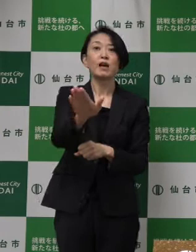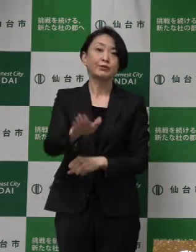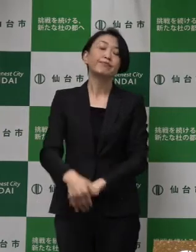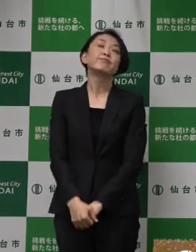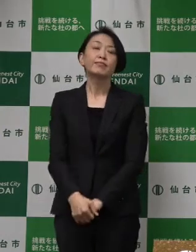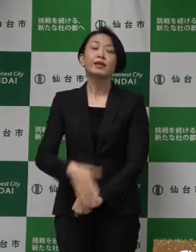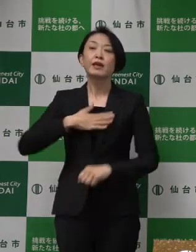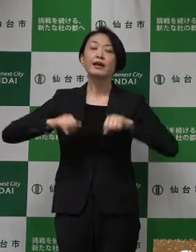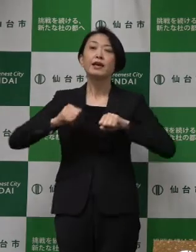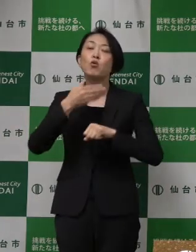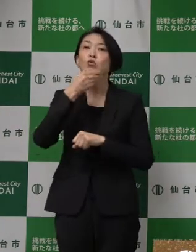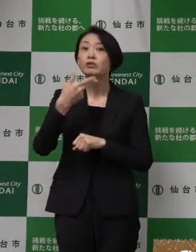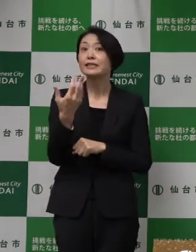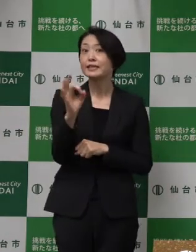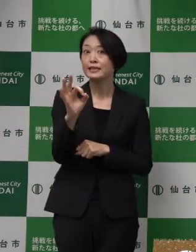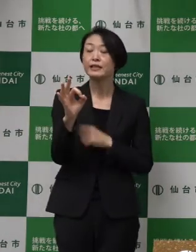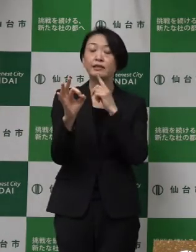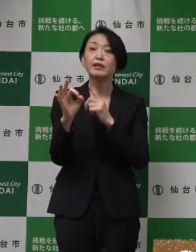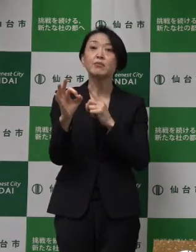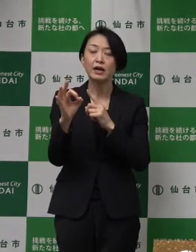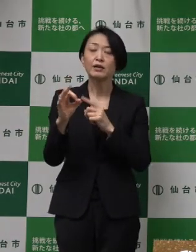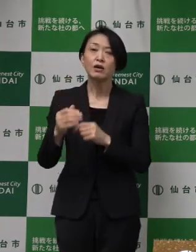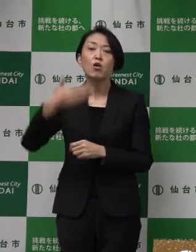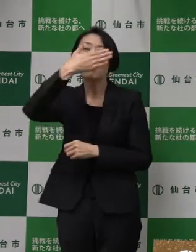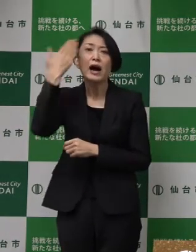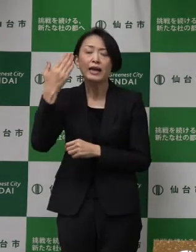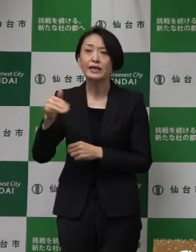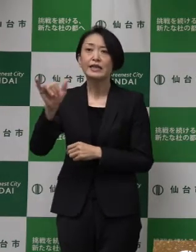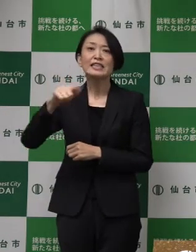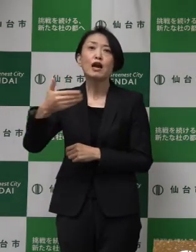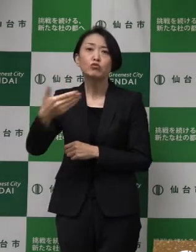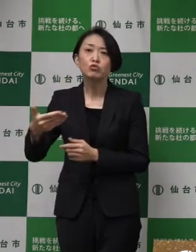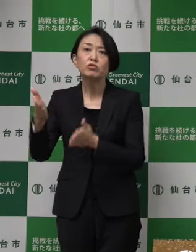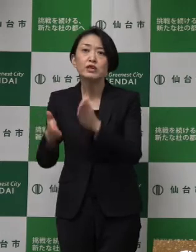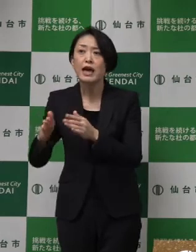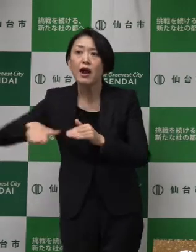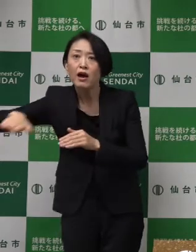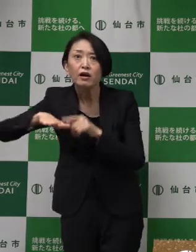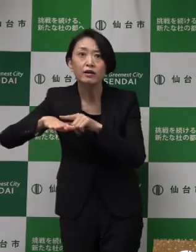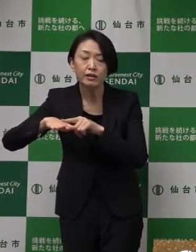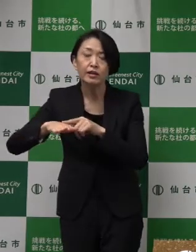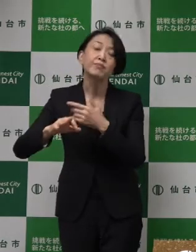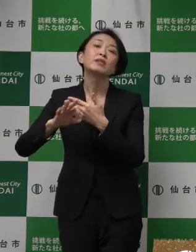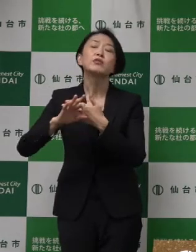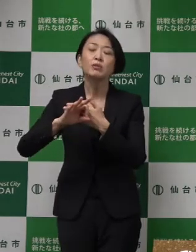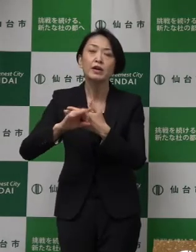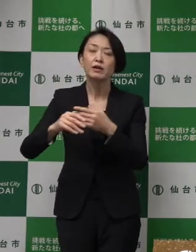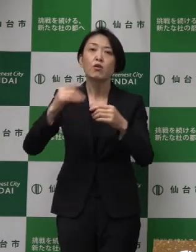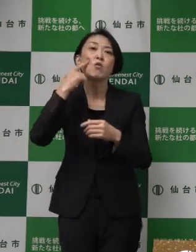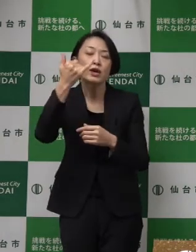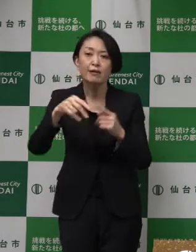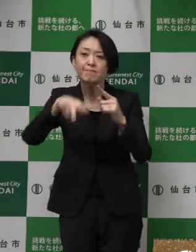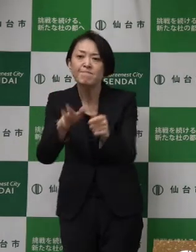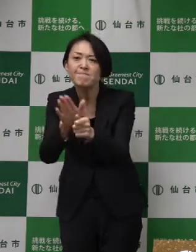健康福祉費ではヤングケアラーの実態を把握するために一律学校の児童生徒を対